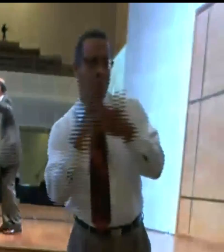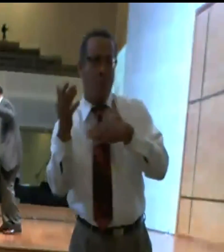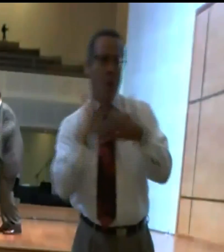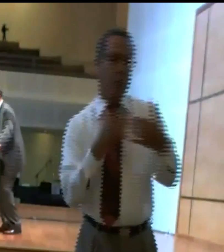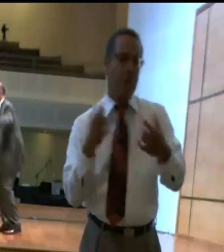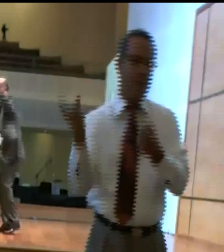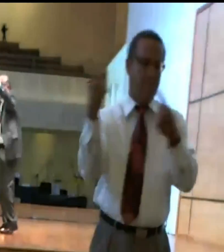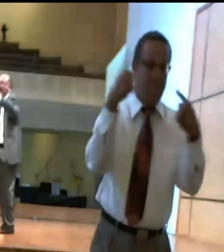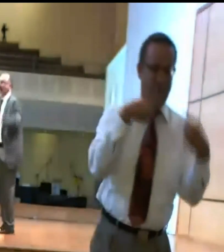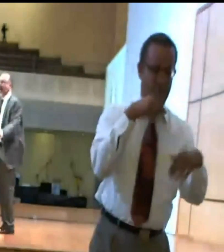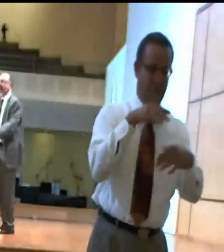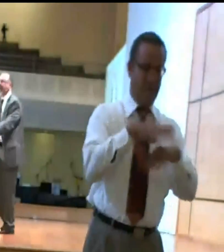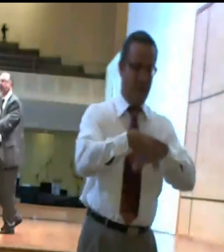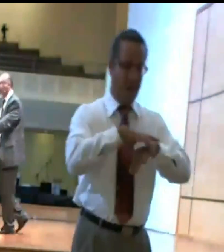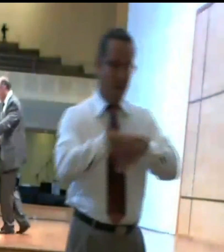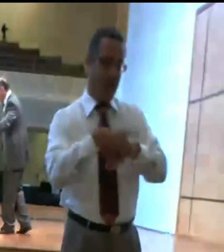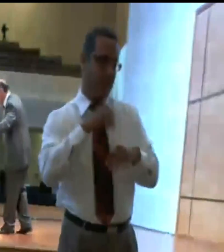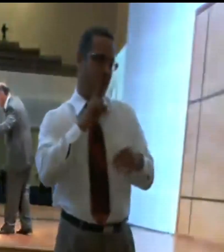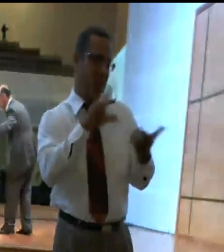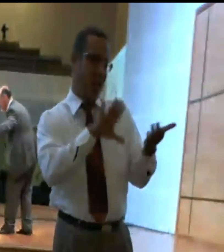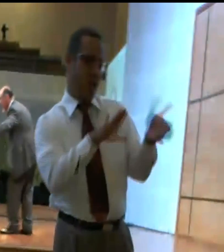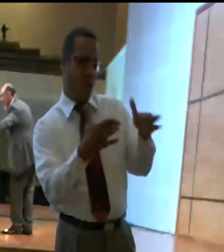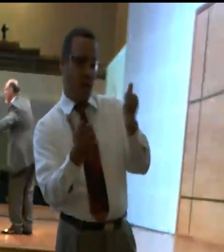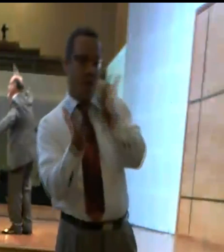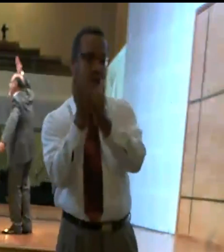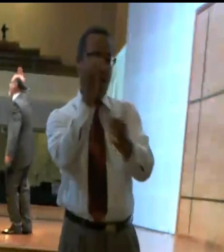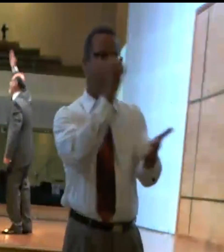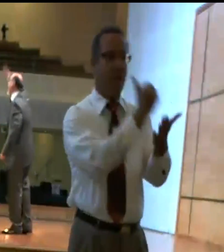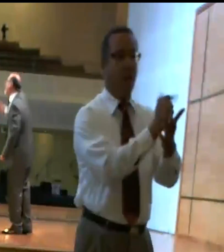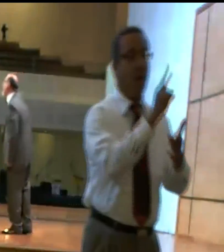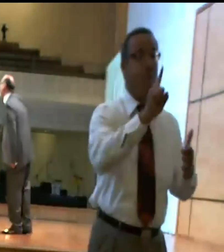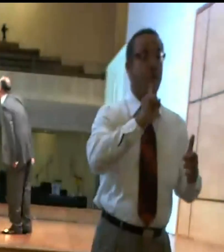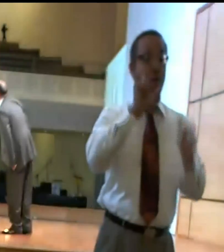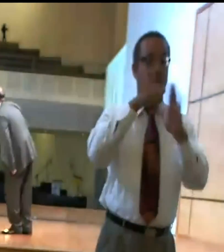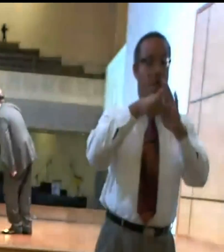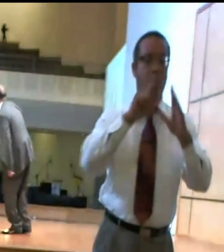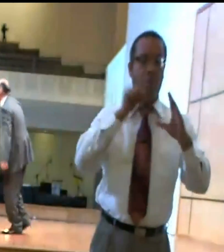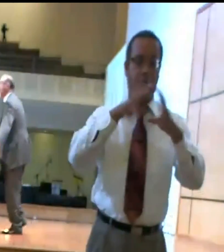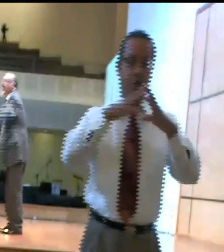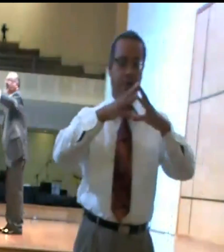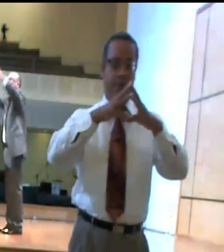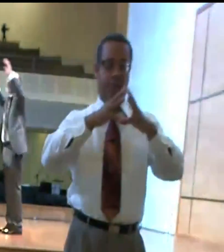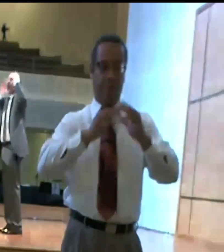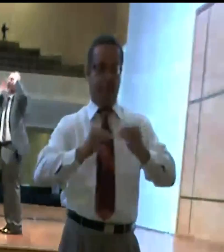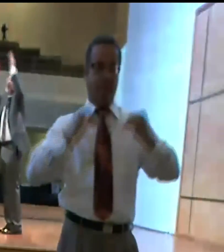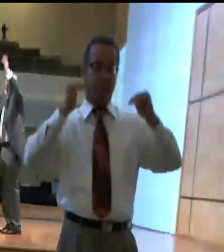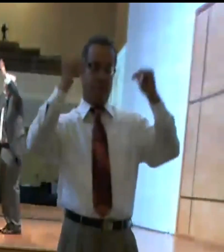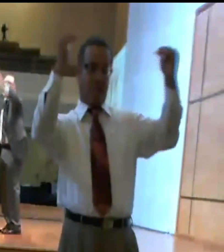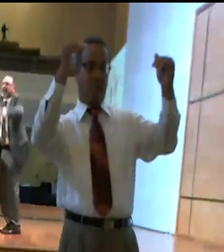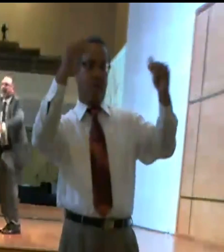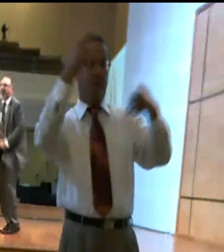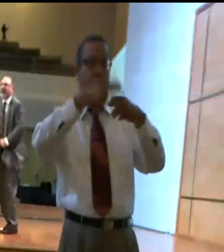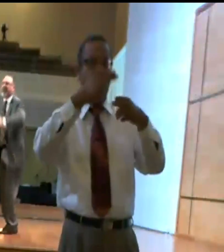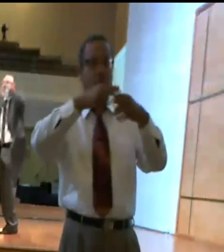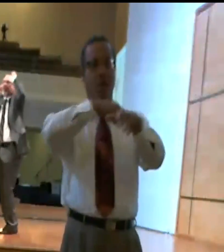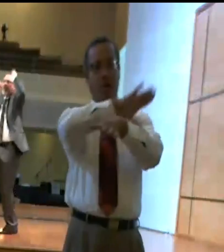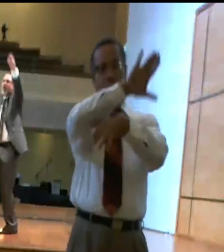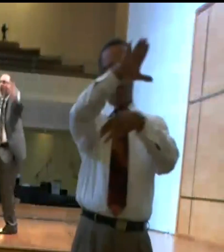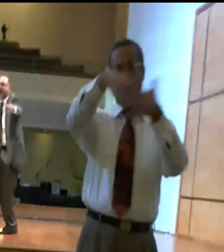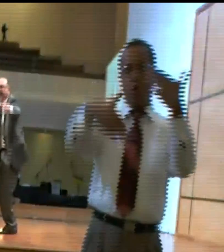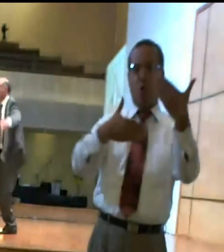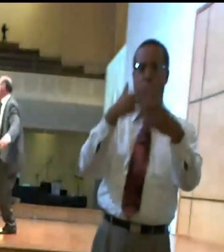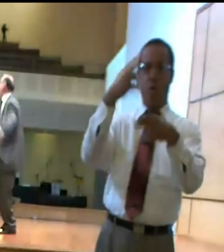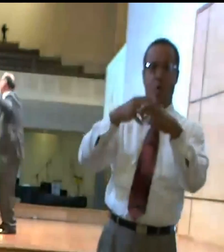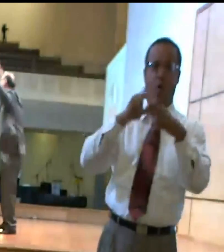lugar en la cruz del Calvario, pero luego fue exaltado hasta lo sumo y se le dio un nombre que es por encima de